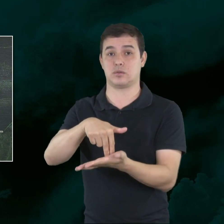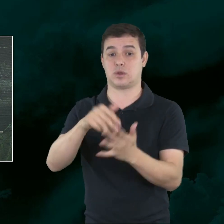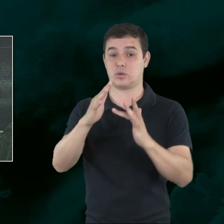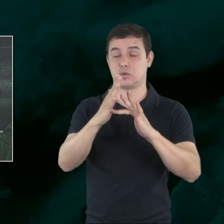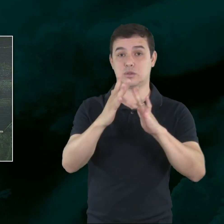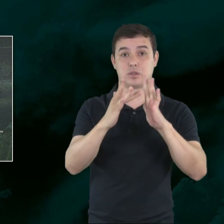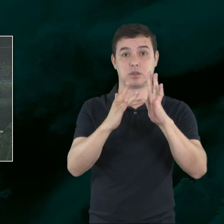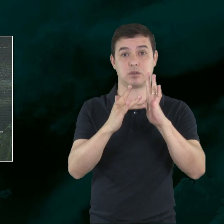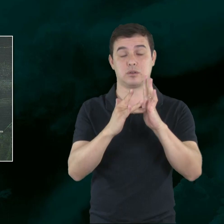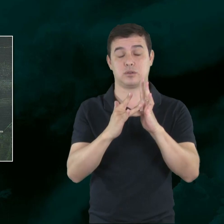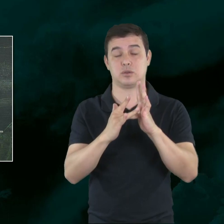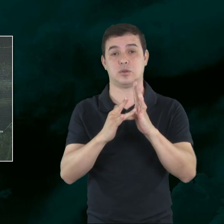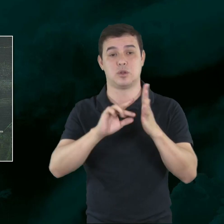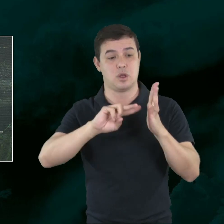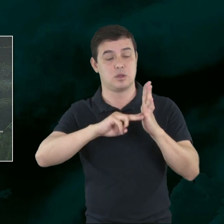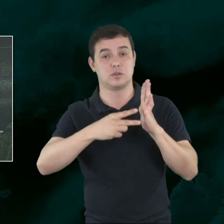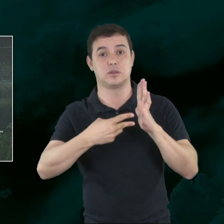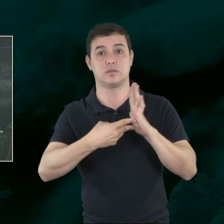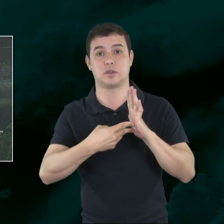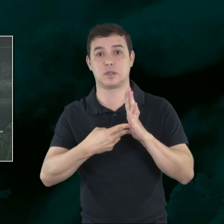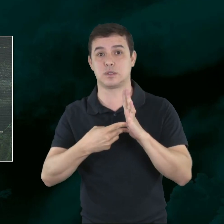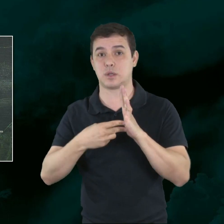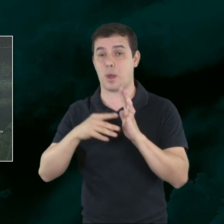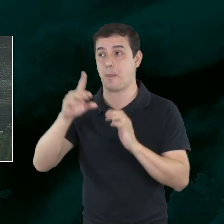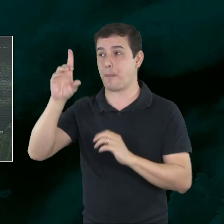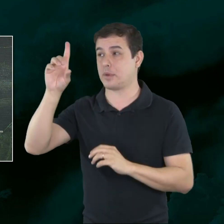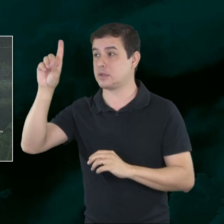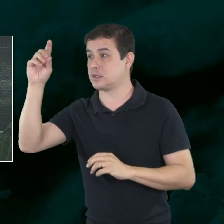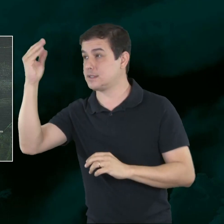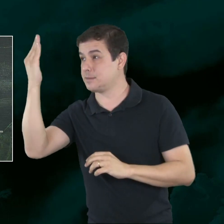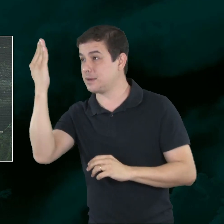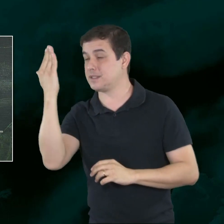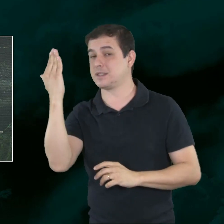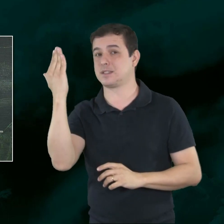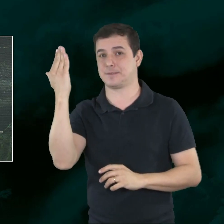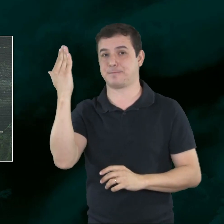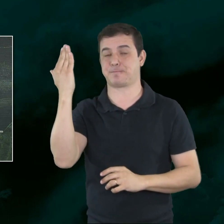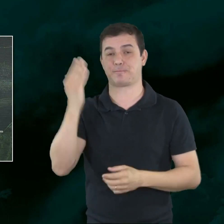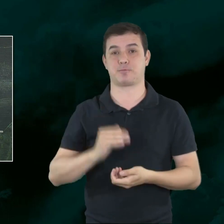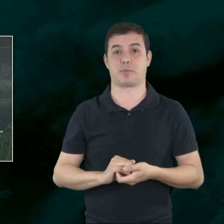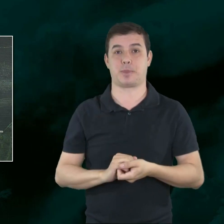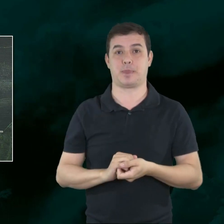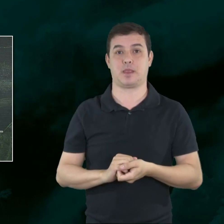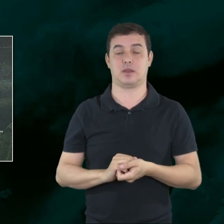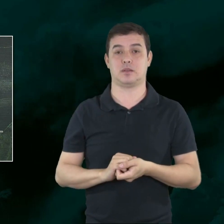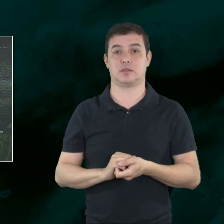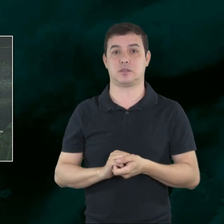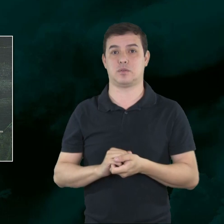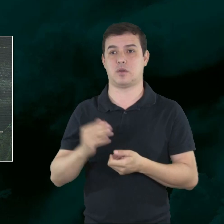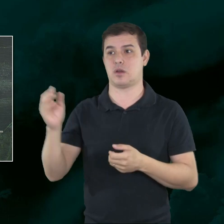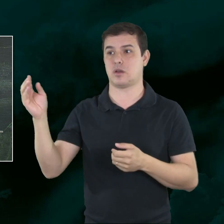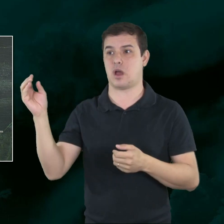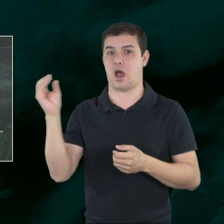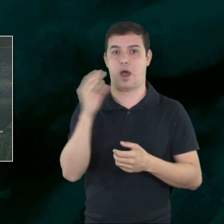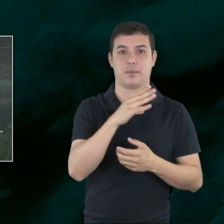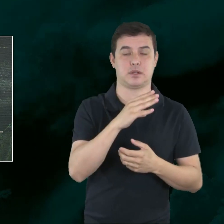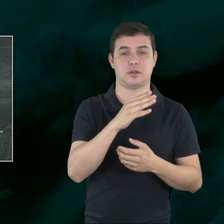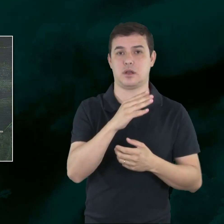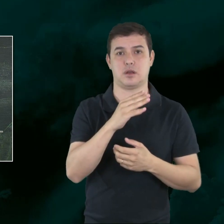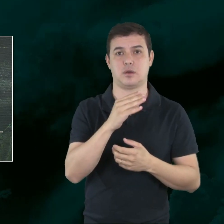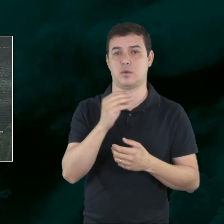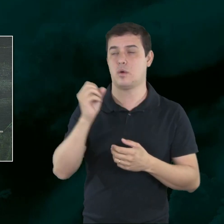a parúzia tem o significado de presença, portanto não será uma vinda repentina, senão